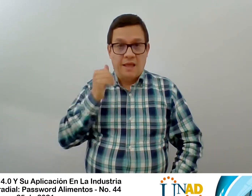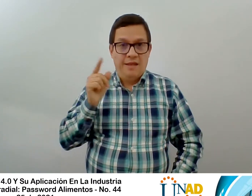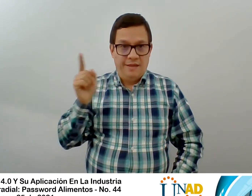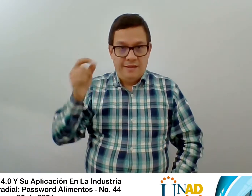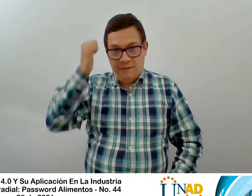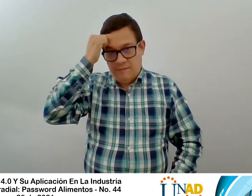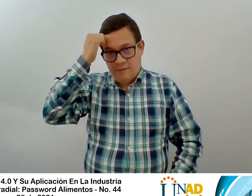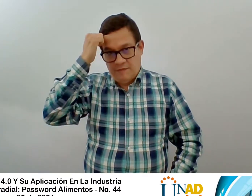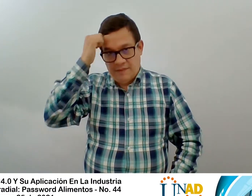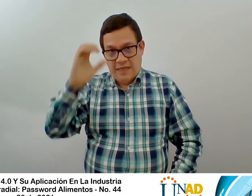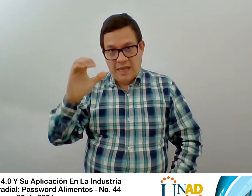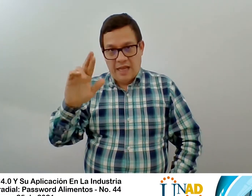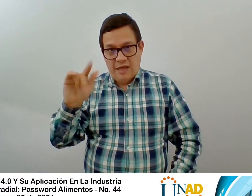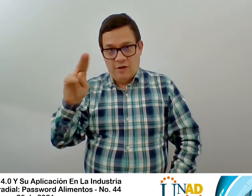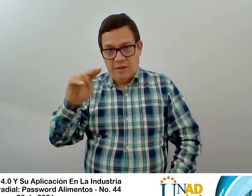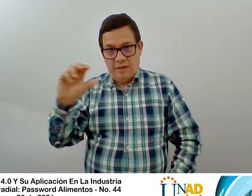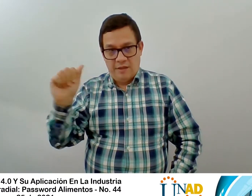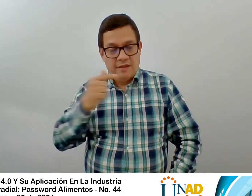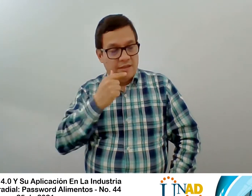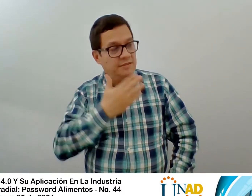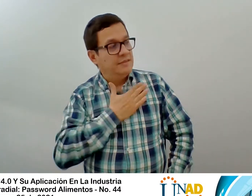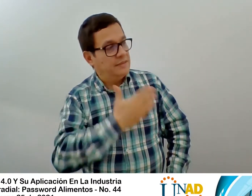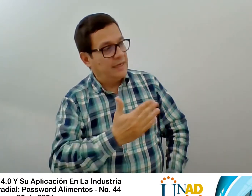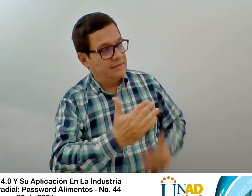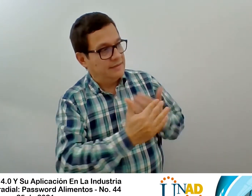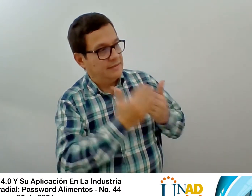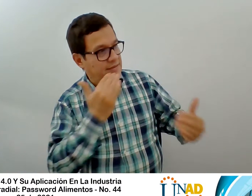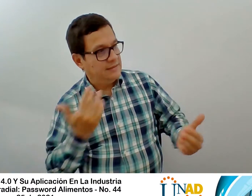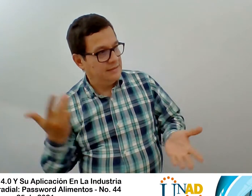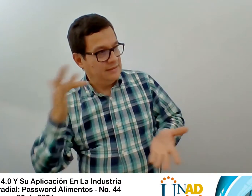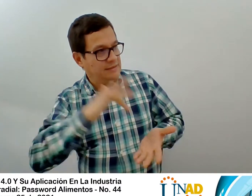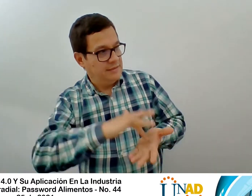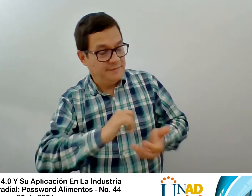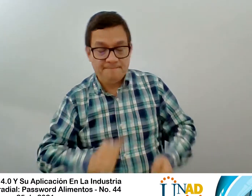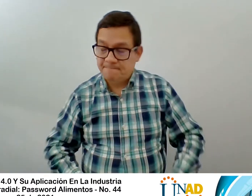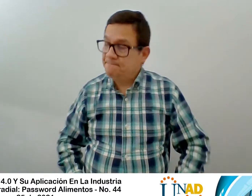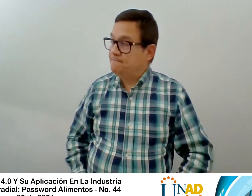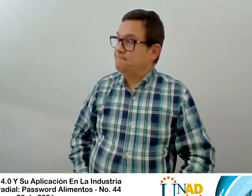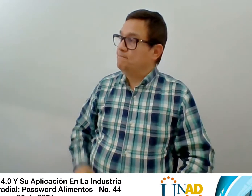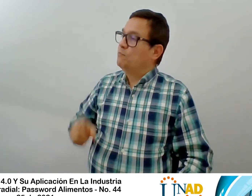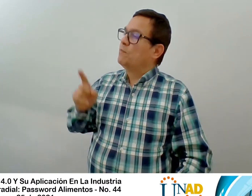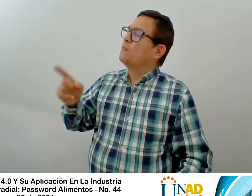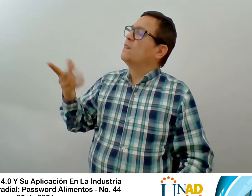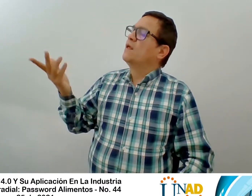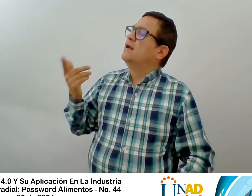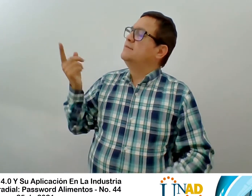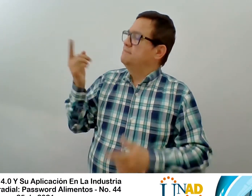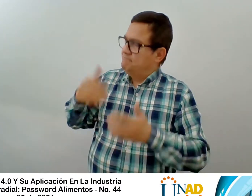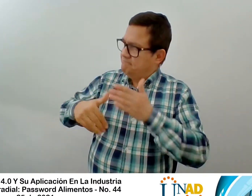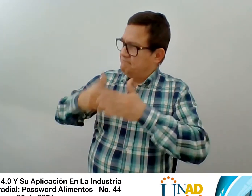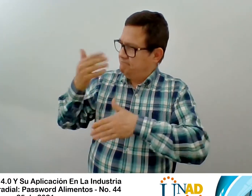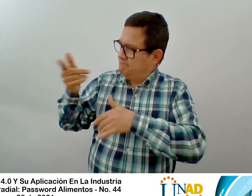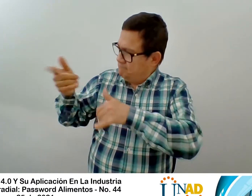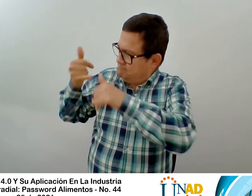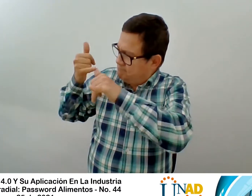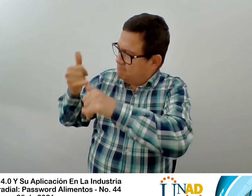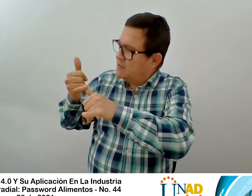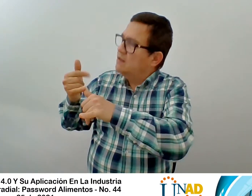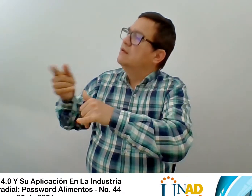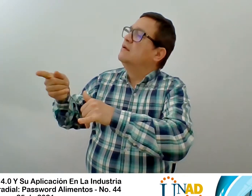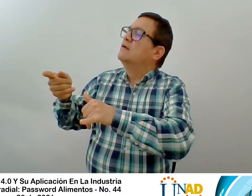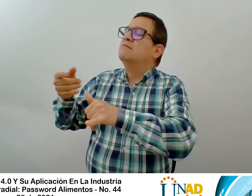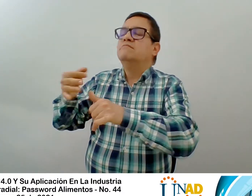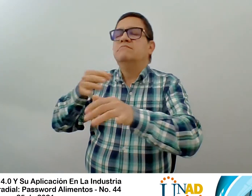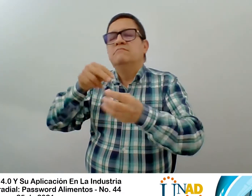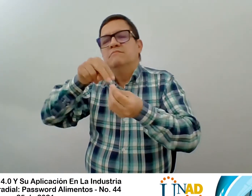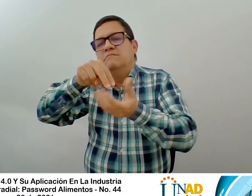Luz Helena, por esta invitación a tu programa, y un saludo para todas las personas que lo están escuchando en este momento. ¿Y qué tal,